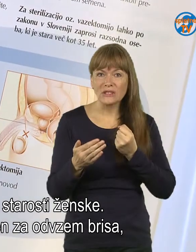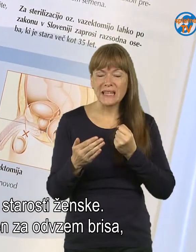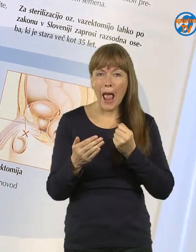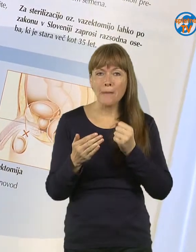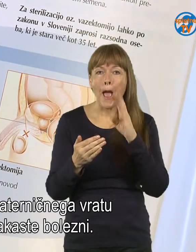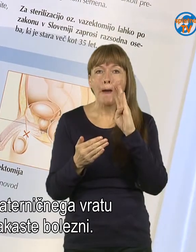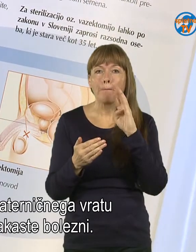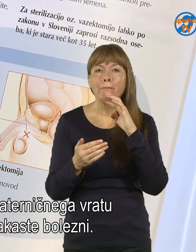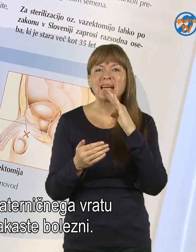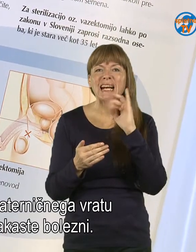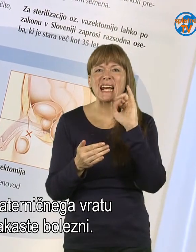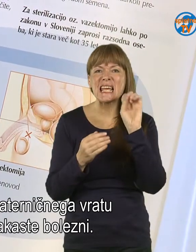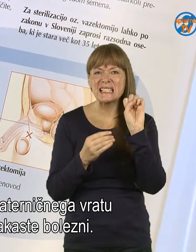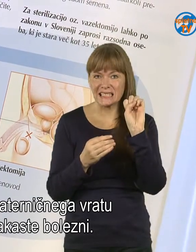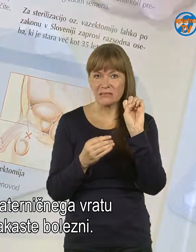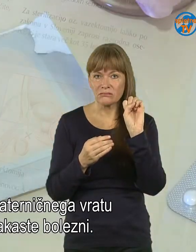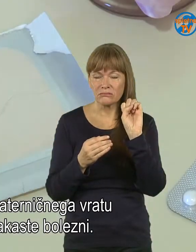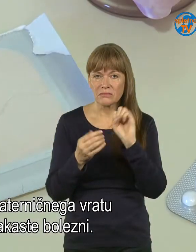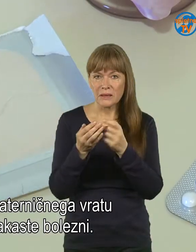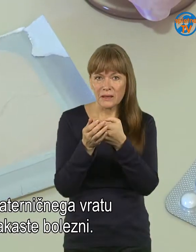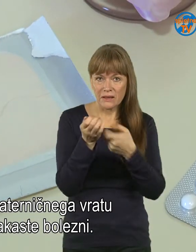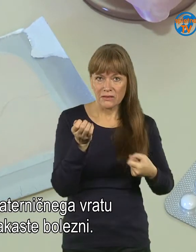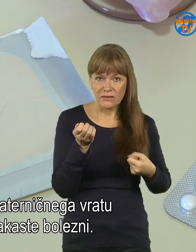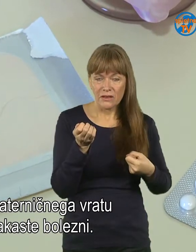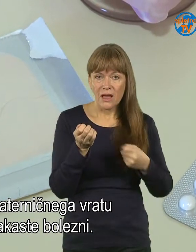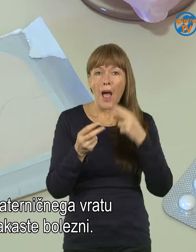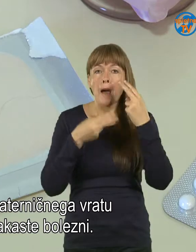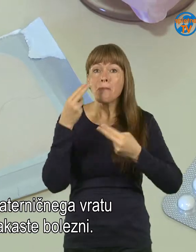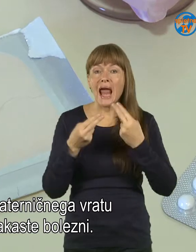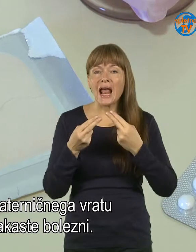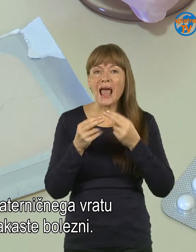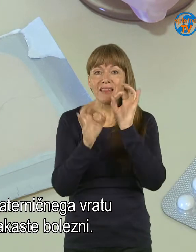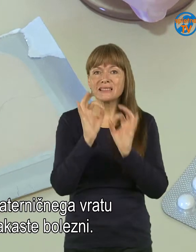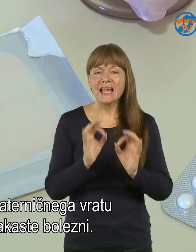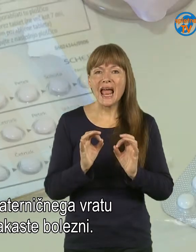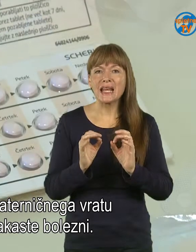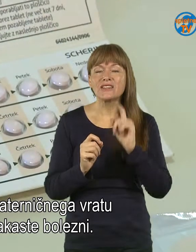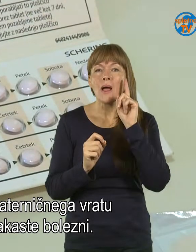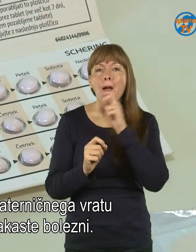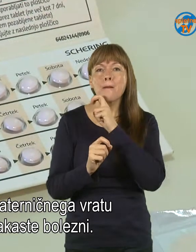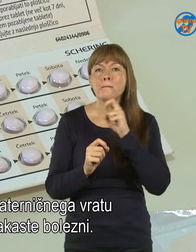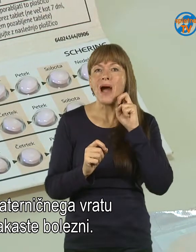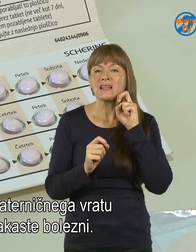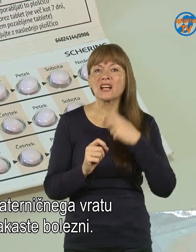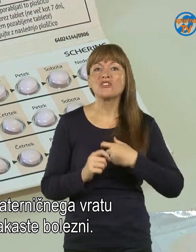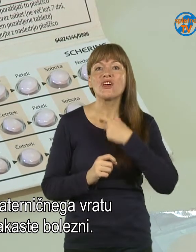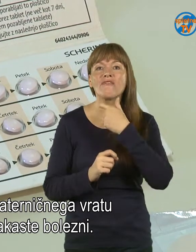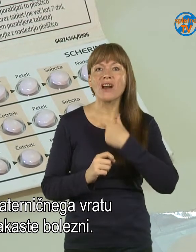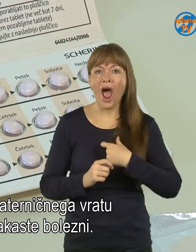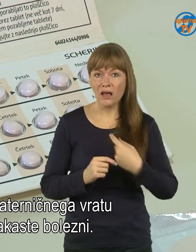brisa, za pregled celic materničnega vratu na eventualne rakaste bolezni